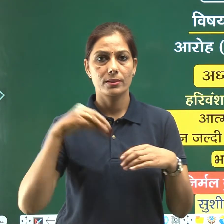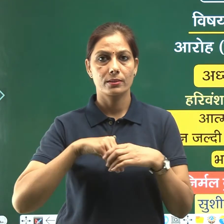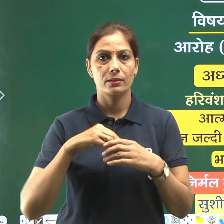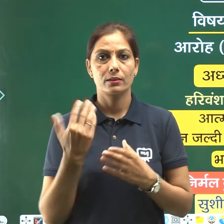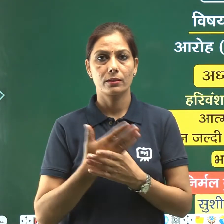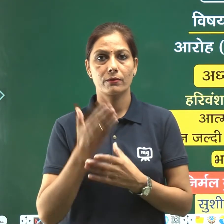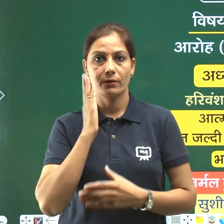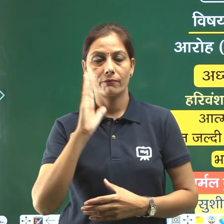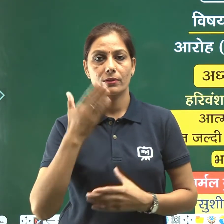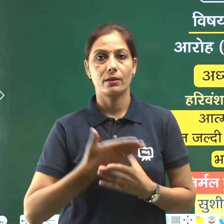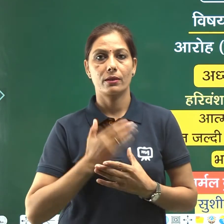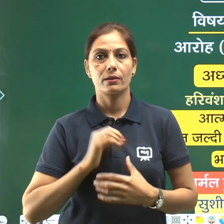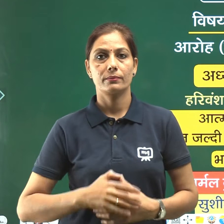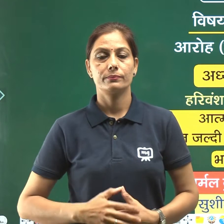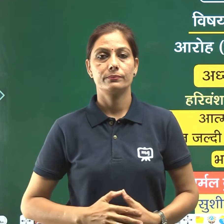हैं।